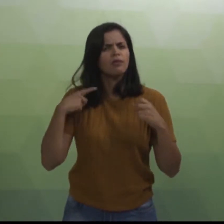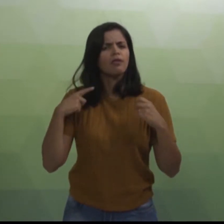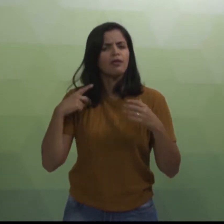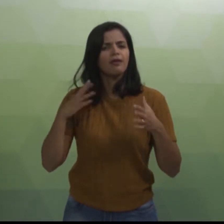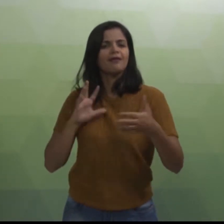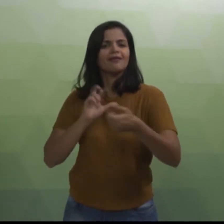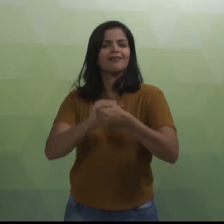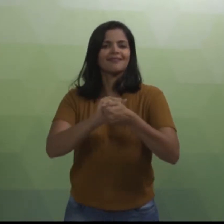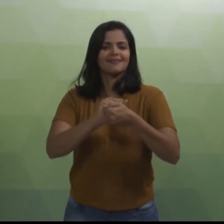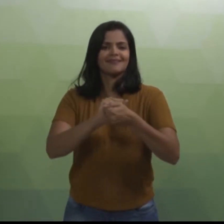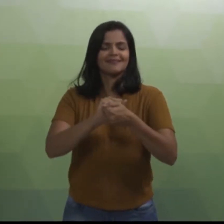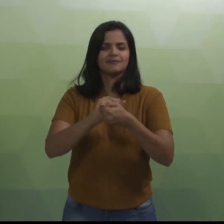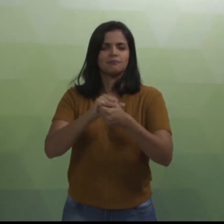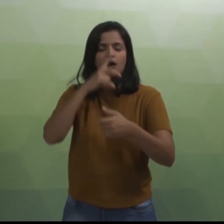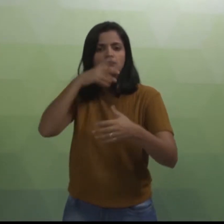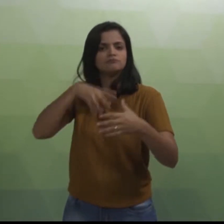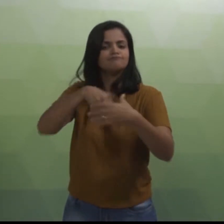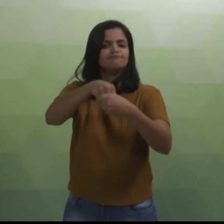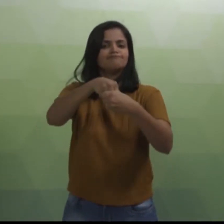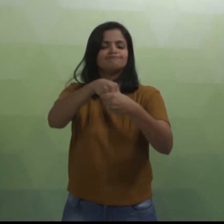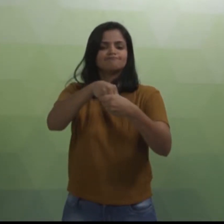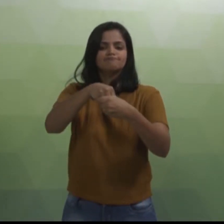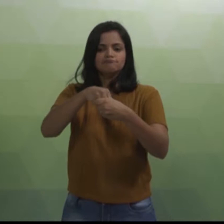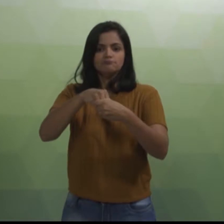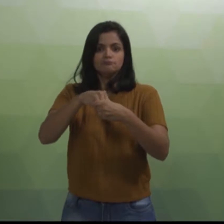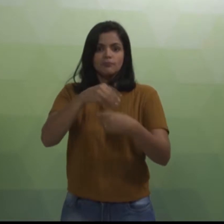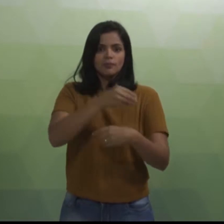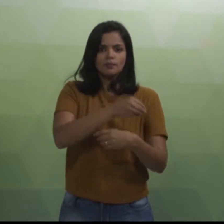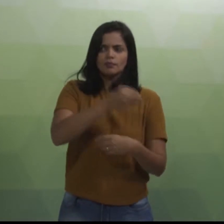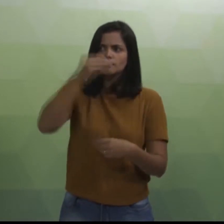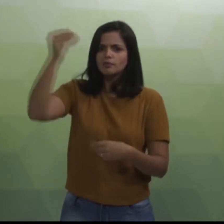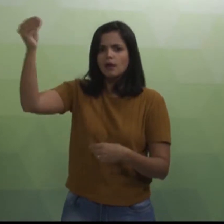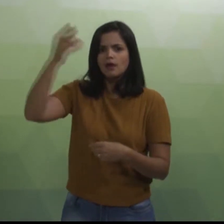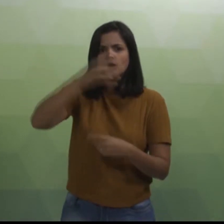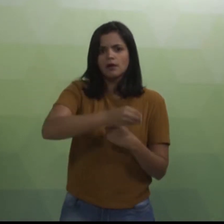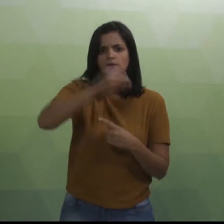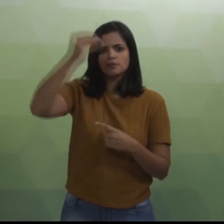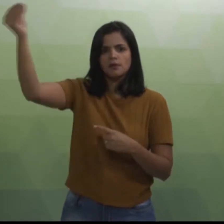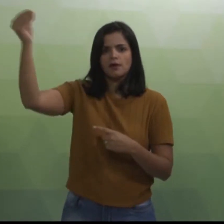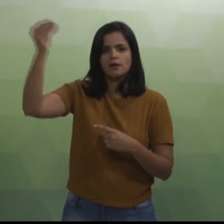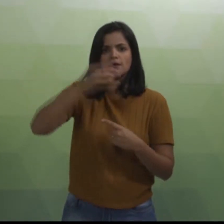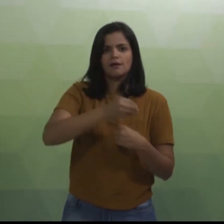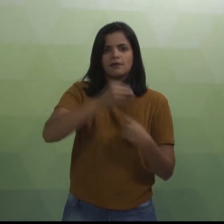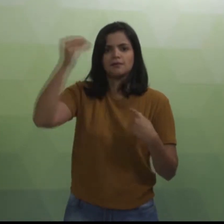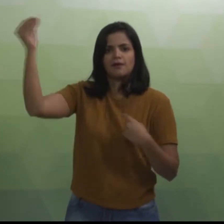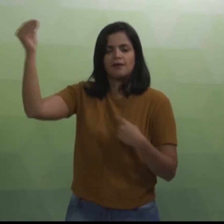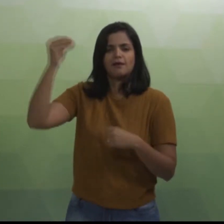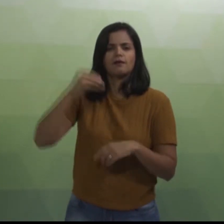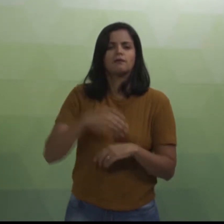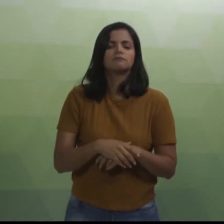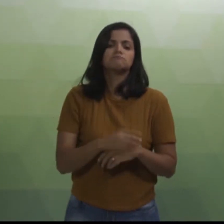movimento do olhar e do corpo. Há uma incorporação. Veja, vou